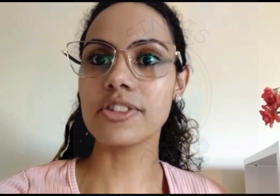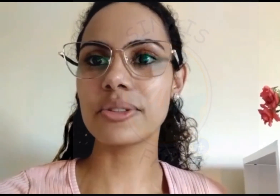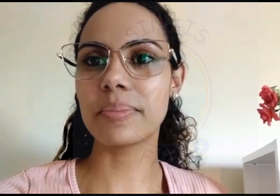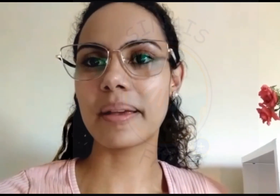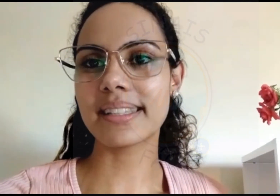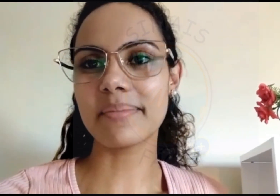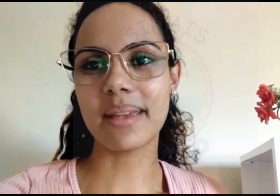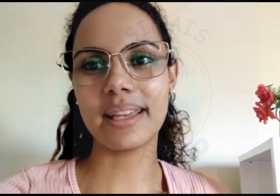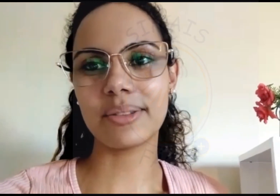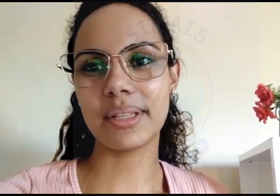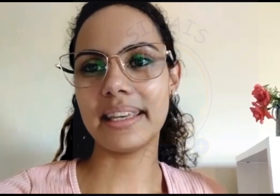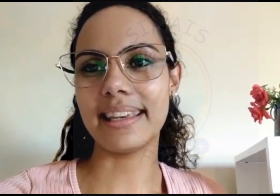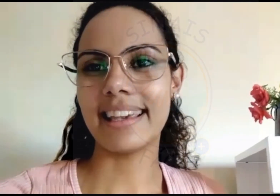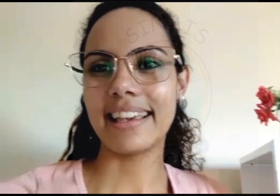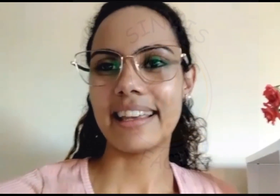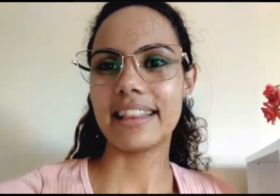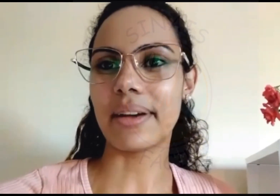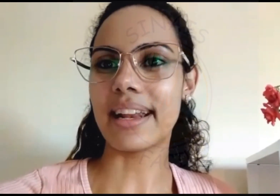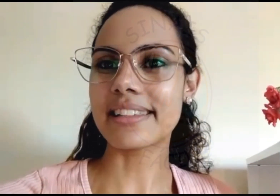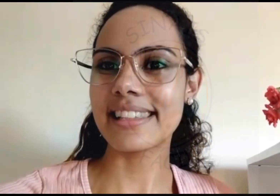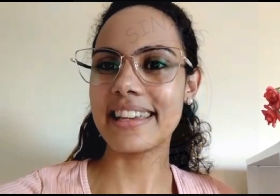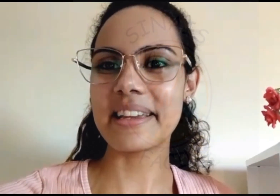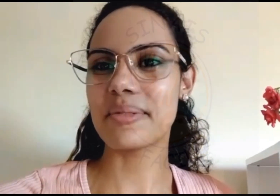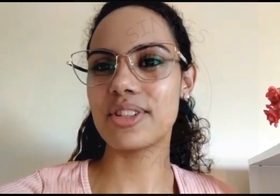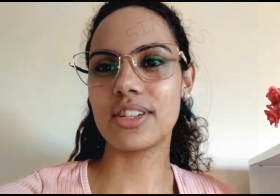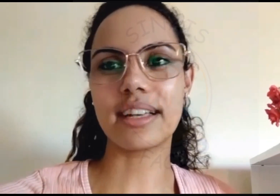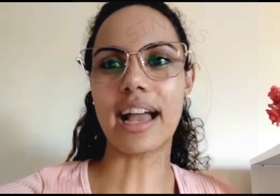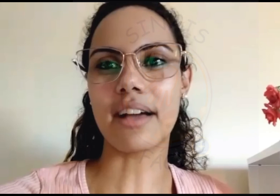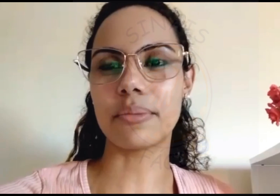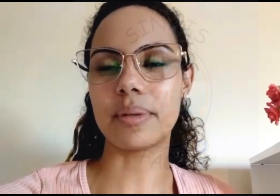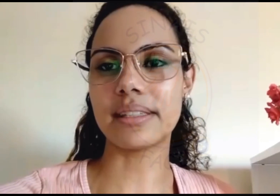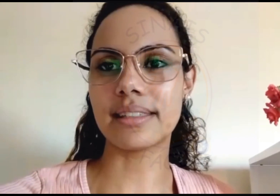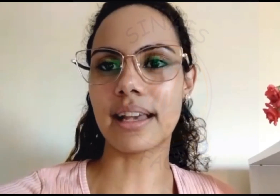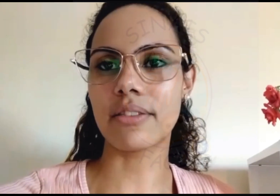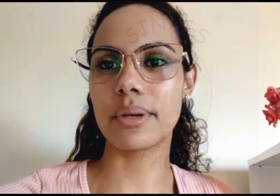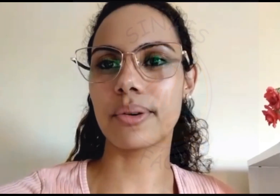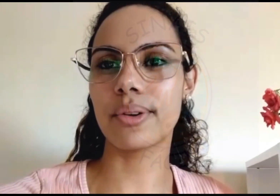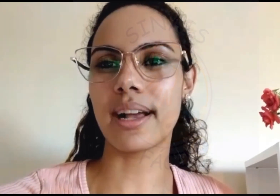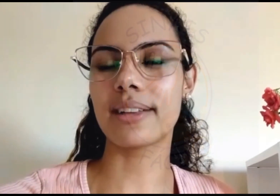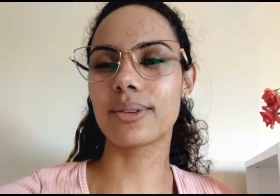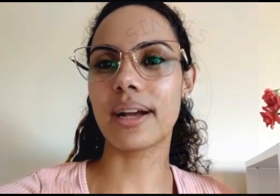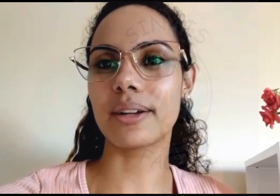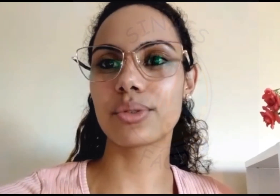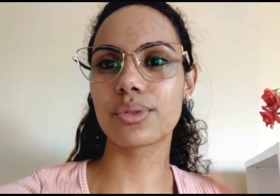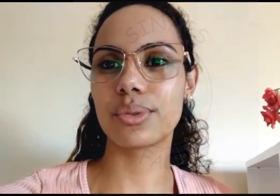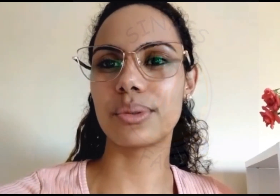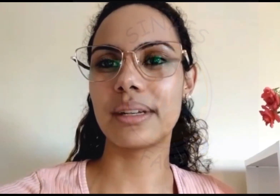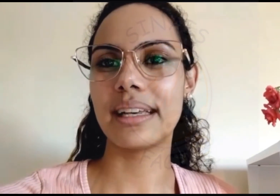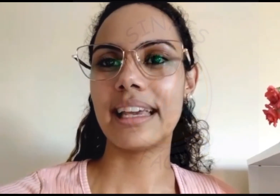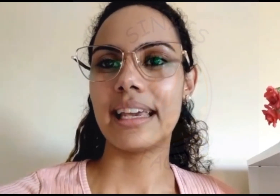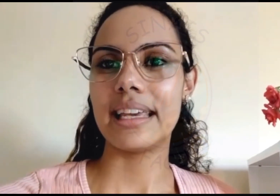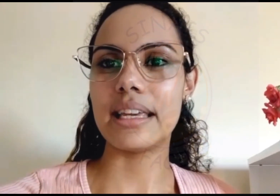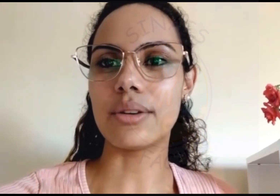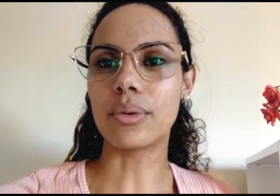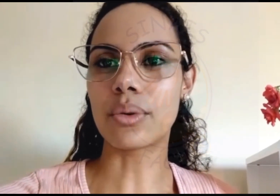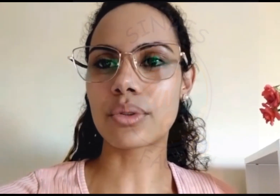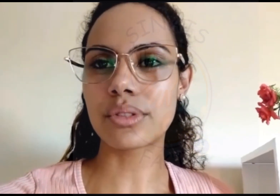do pensamento e não era assim que eu enxergava, eu precisava me colocar no lugar do surdo. E o curso